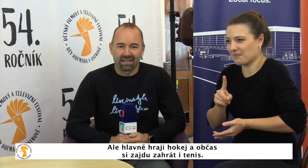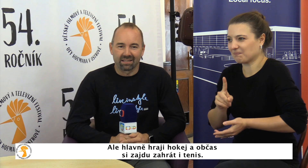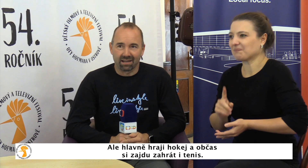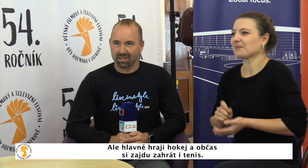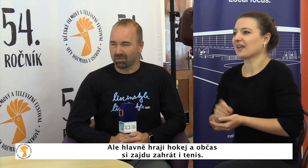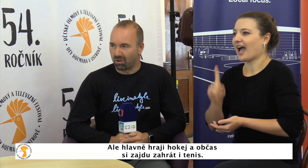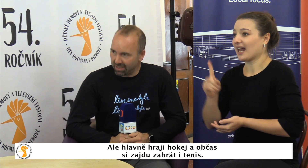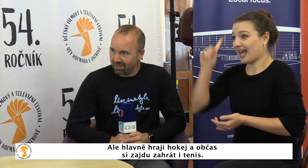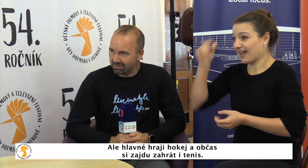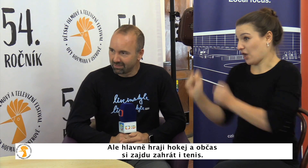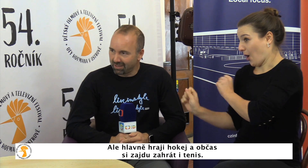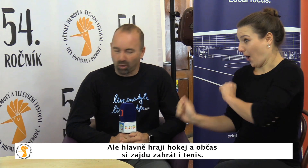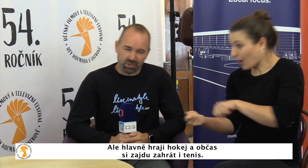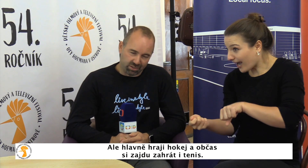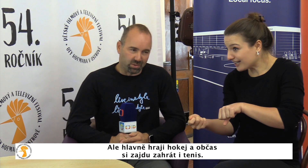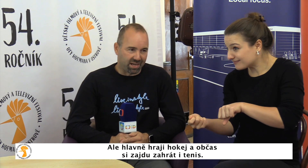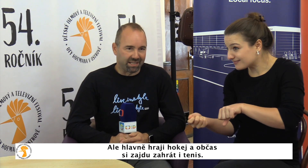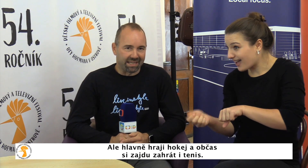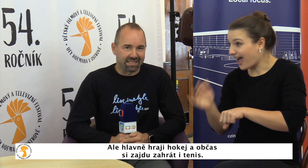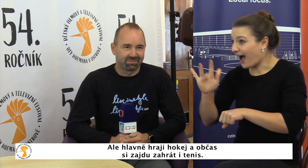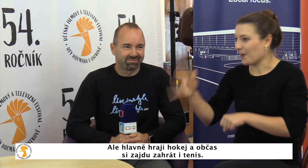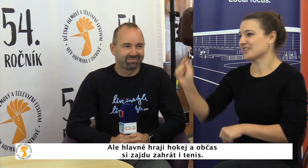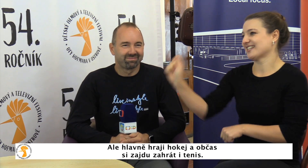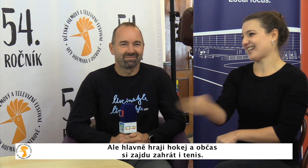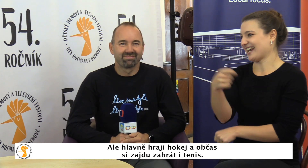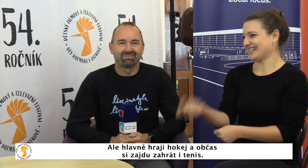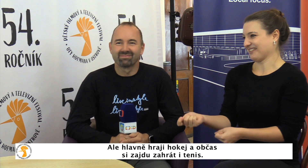ale hlavně hraju hokej a občas jdu zahrát i tenis.